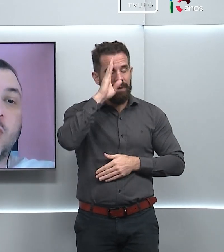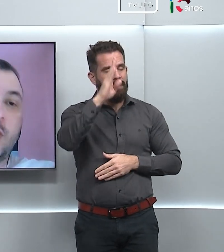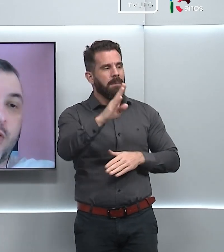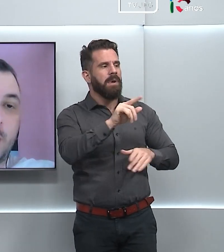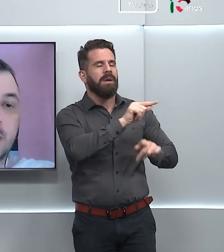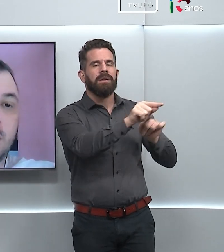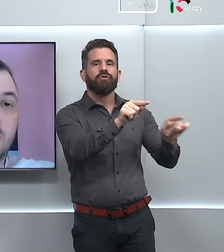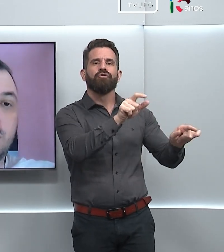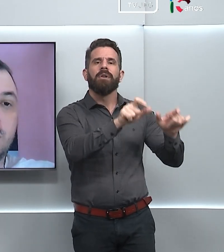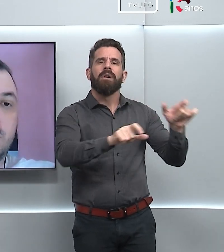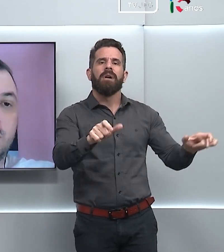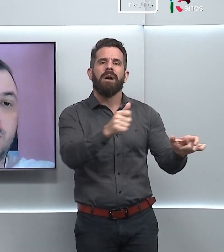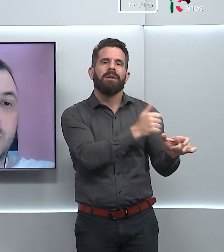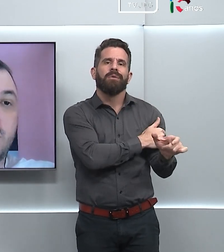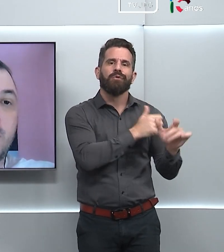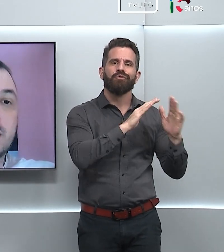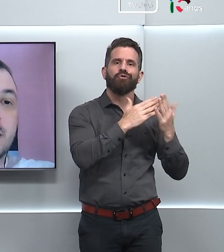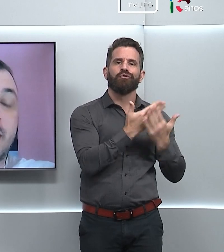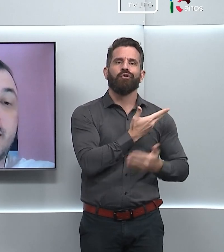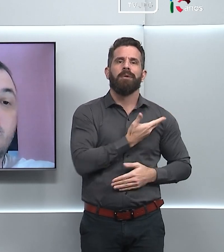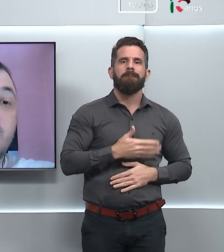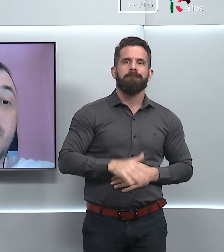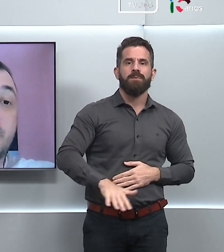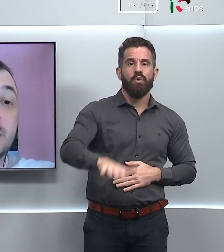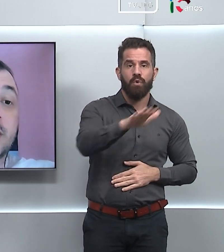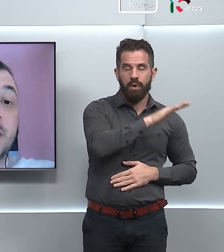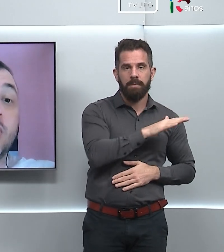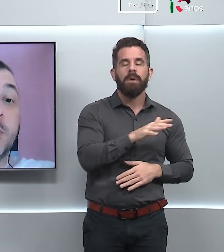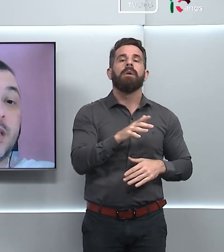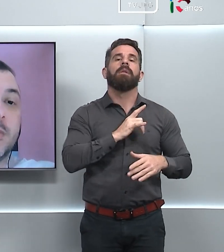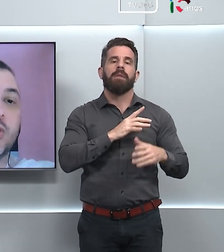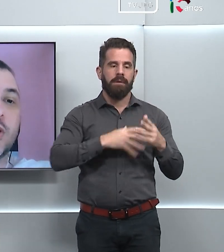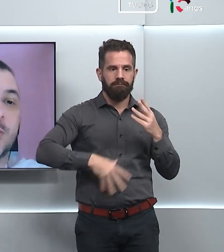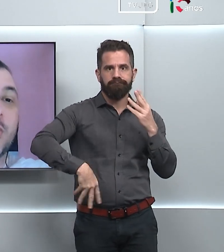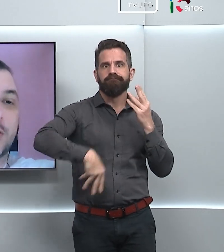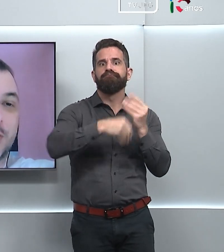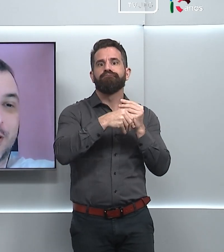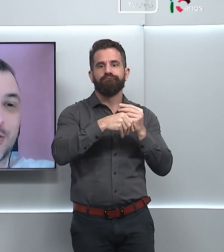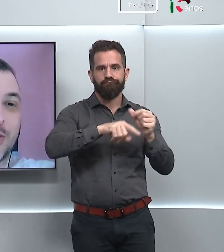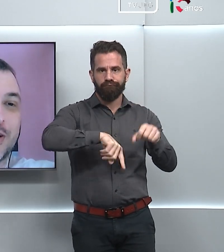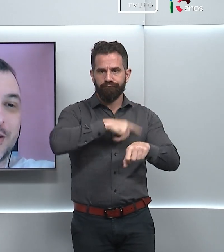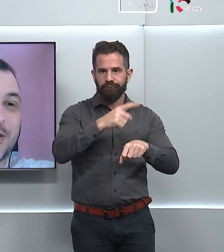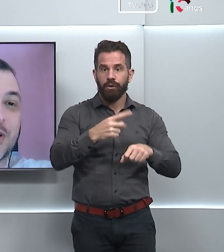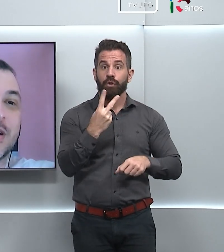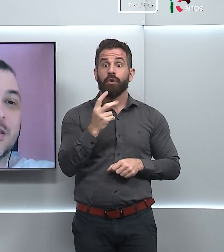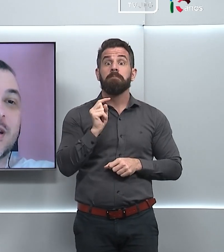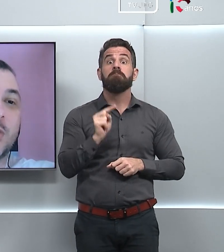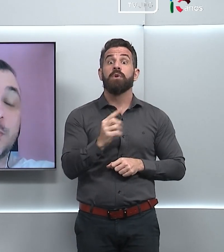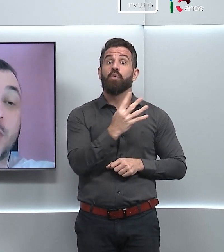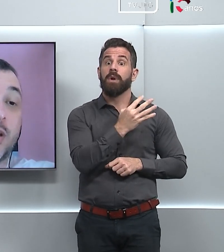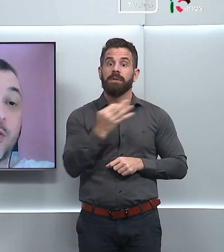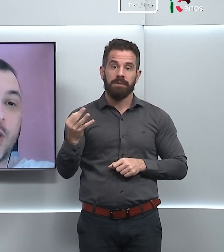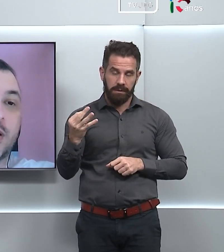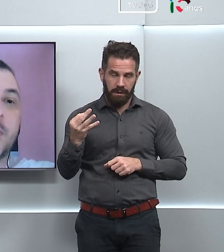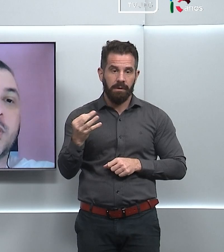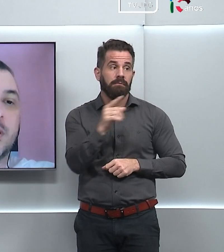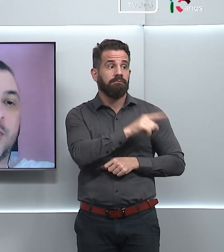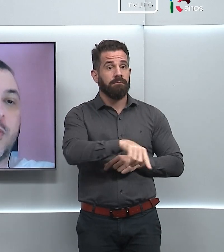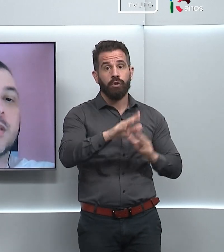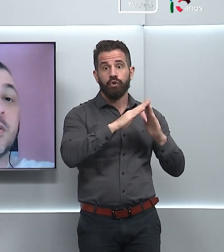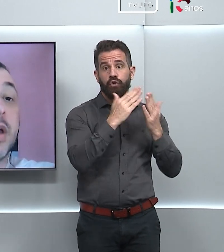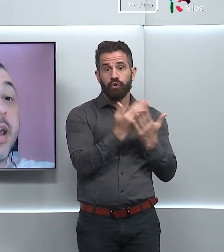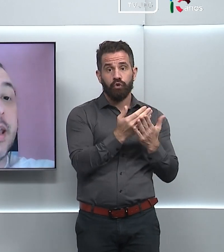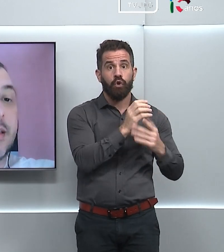aumenta de novo a formação geral básica, né? A carga horária passa a ser no mínimo 2.400 horas, então as redes estaduais podem ofertar, por